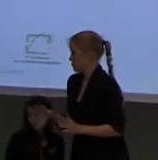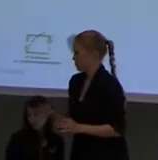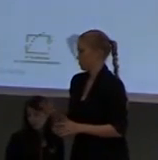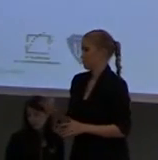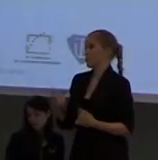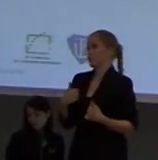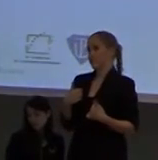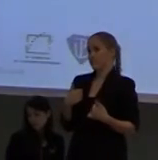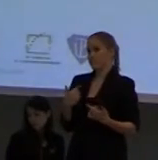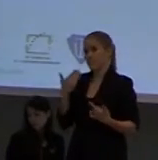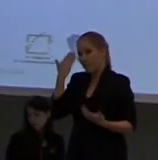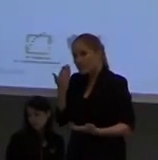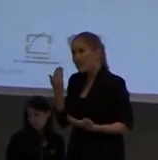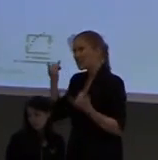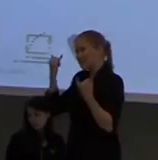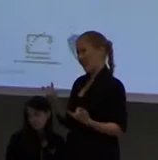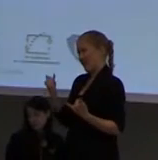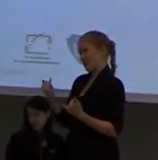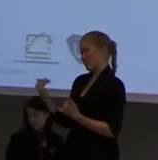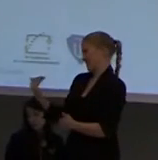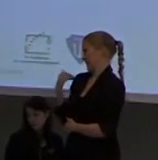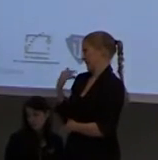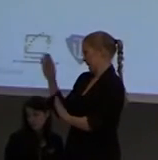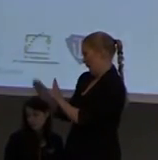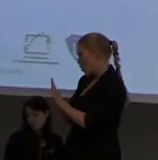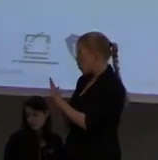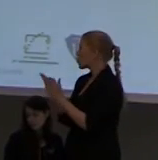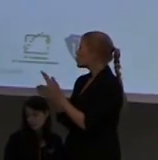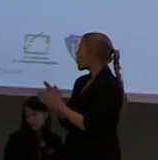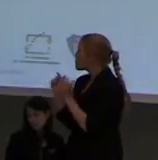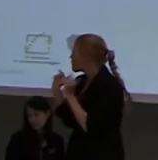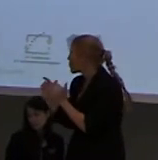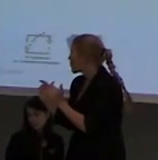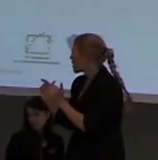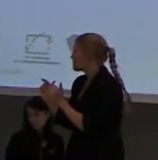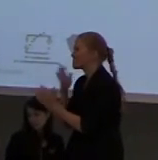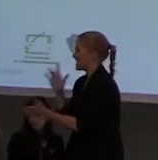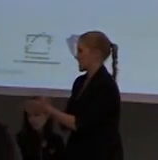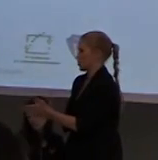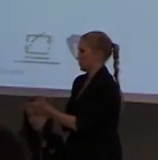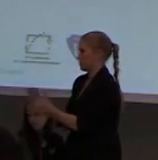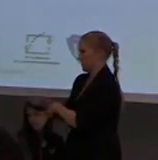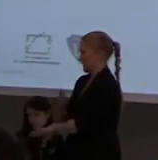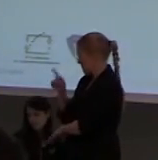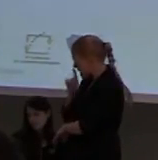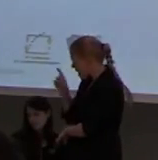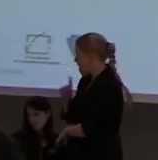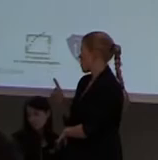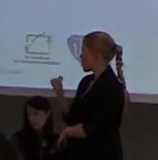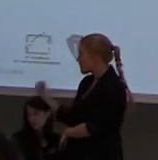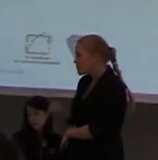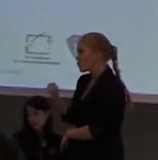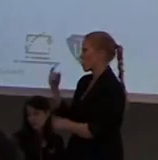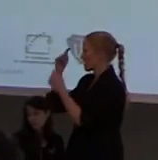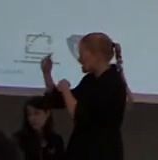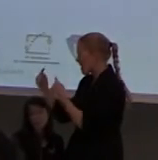že ten stávající model podpory se prostě vyčerpal. Není z časových důvodů možné se v tom příliš orientovat,